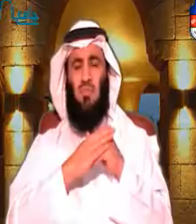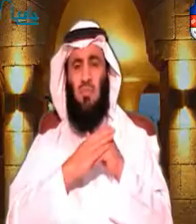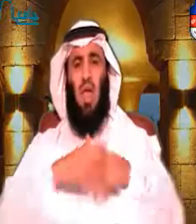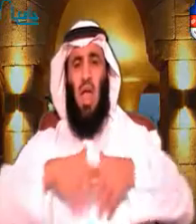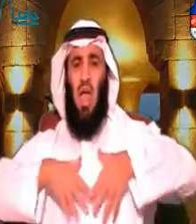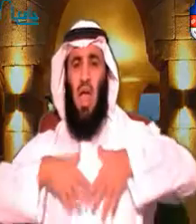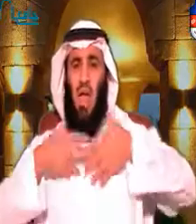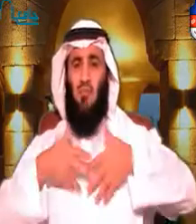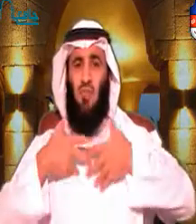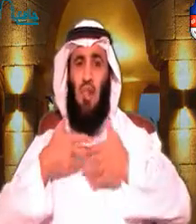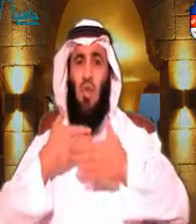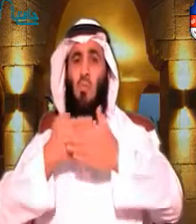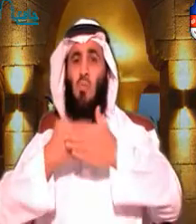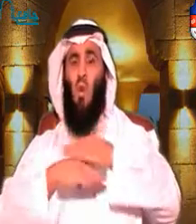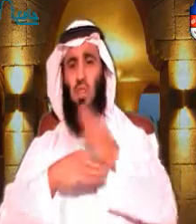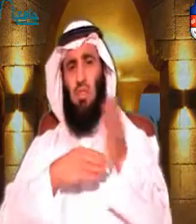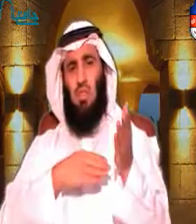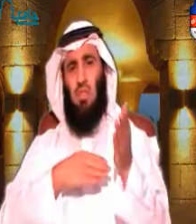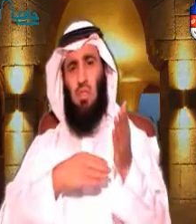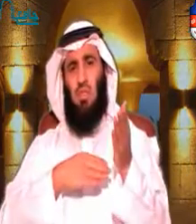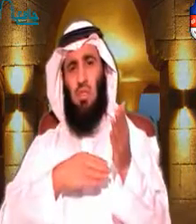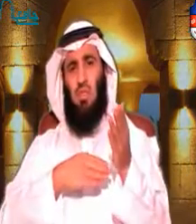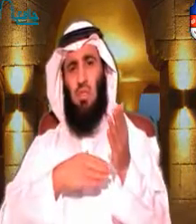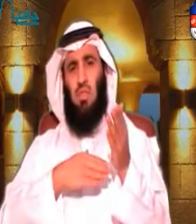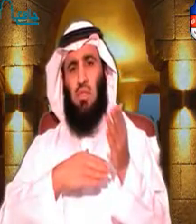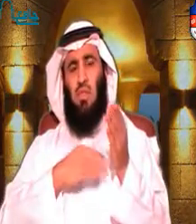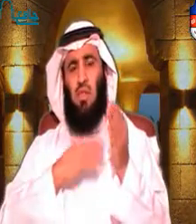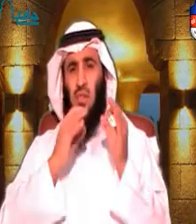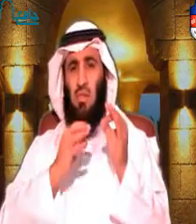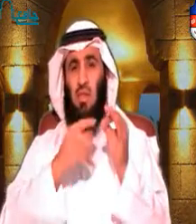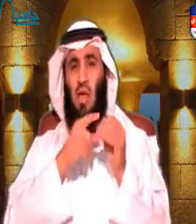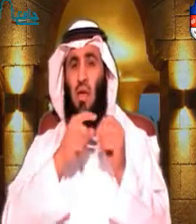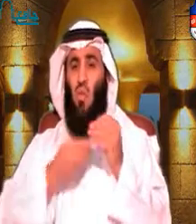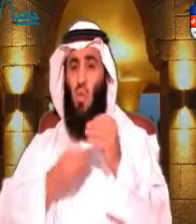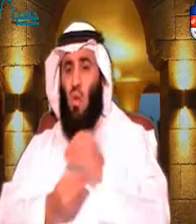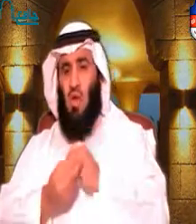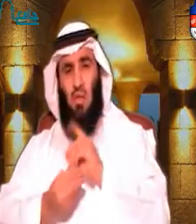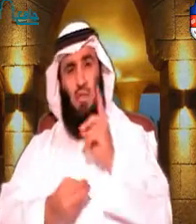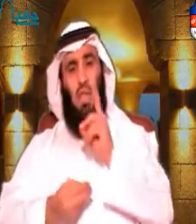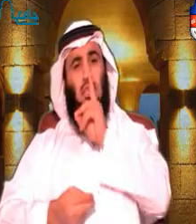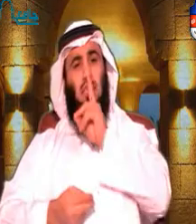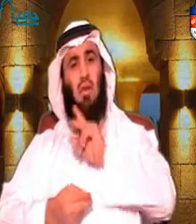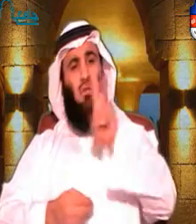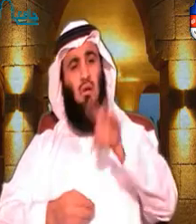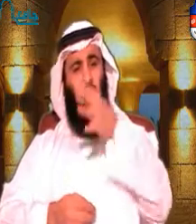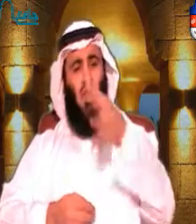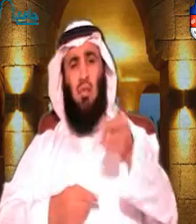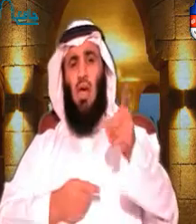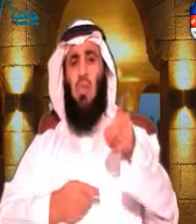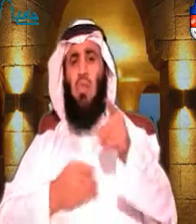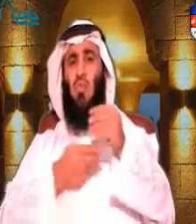يحتفلون بموته، وكفى بذلك قبحا وضلالا وجفوة وإعراضا وخزيا